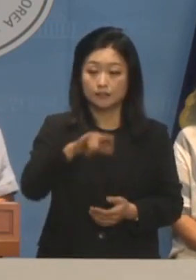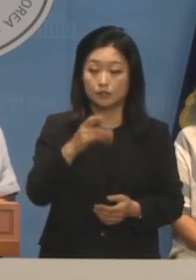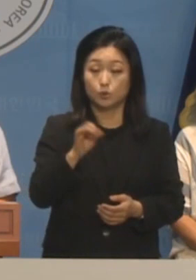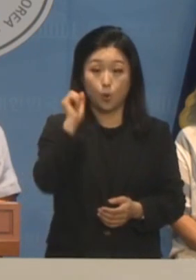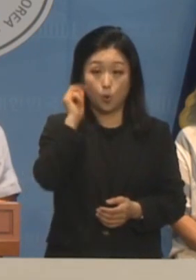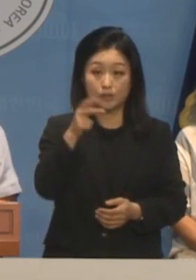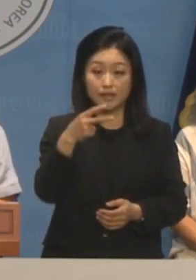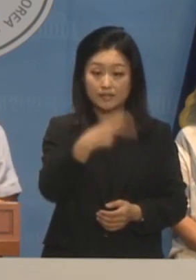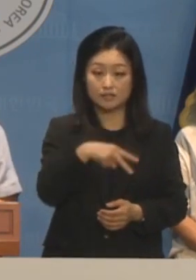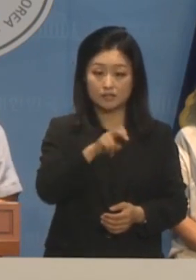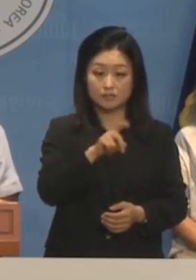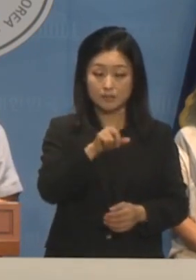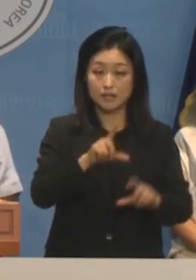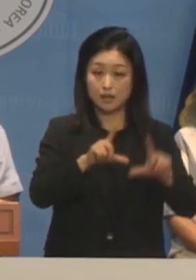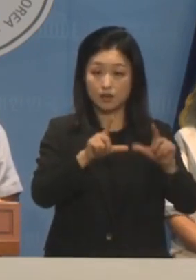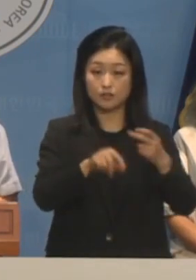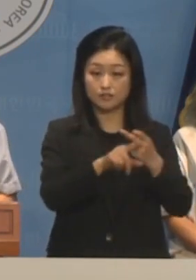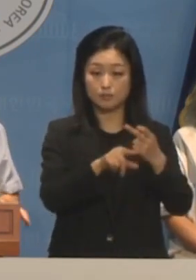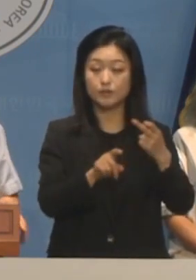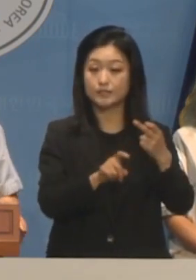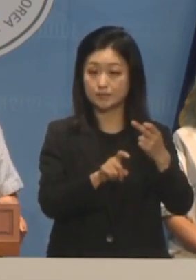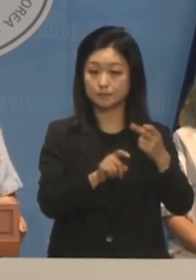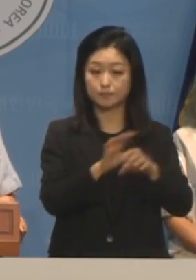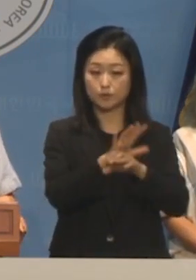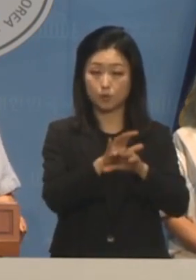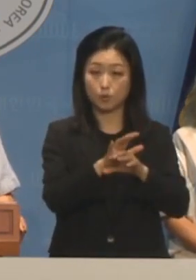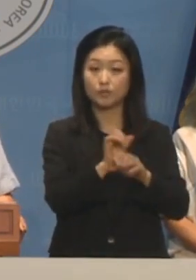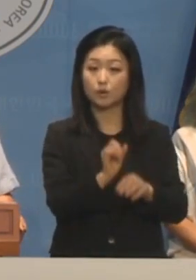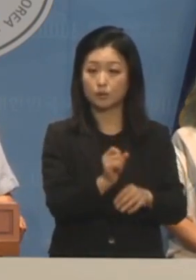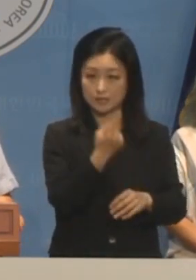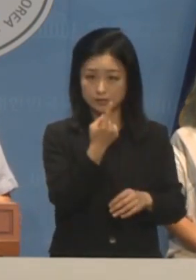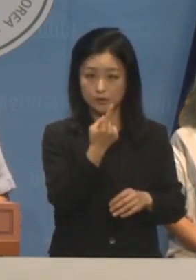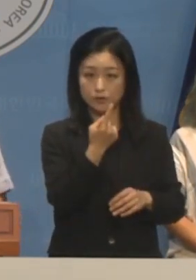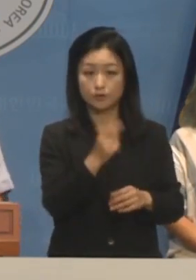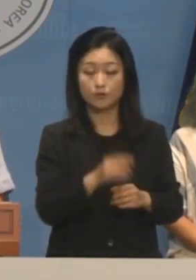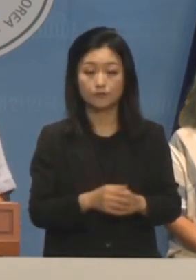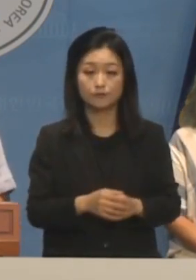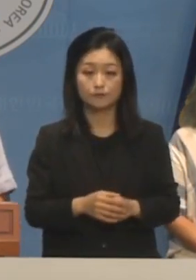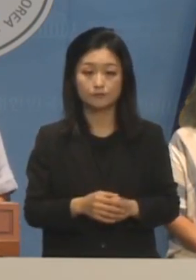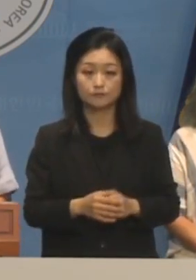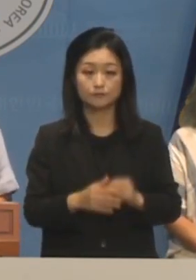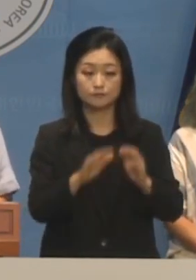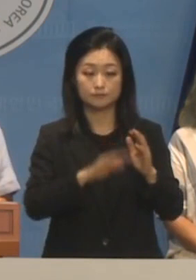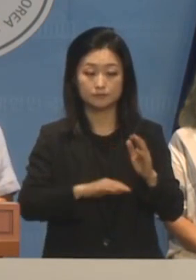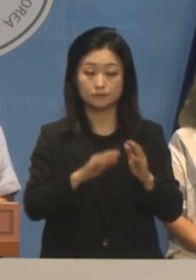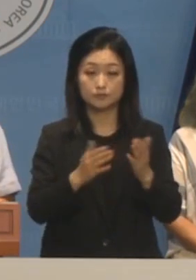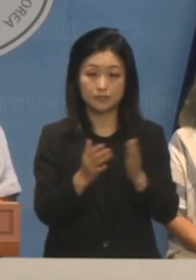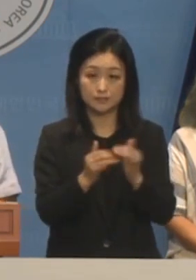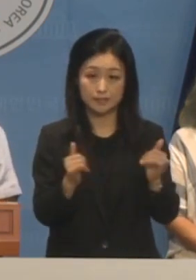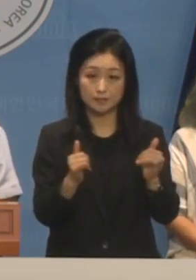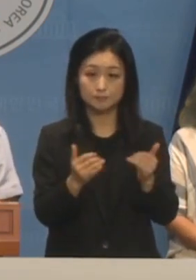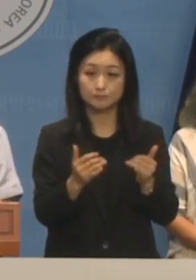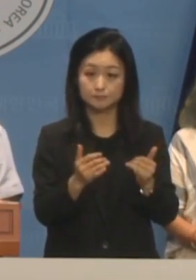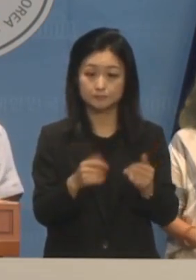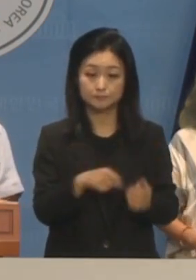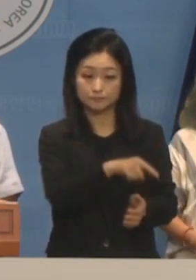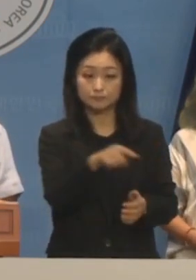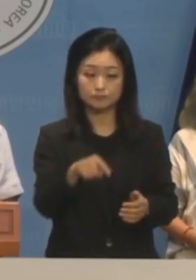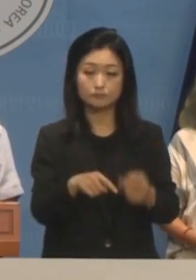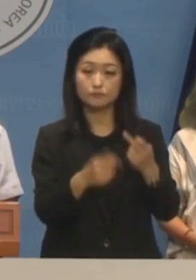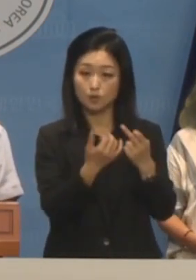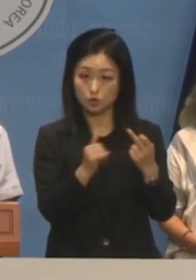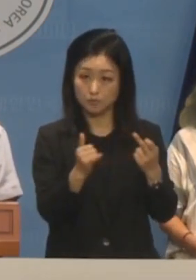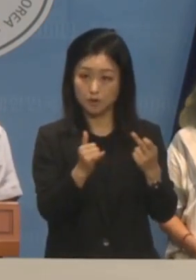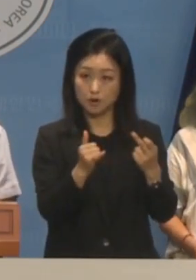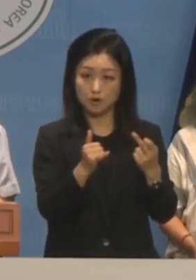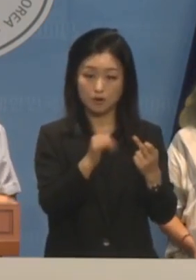세종호텔은 2021년 12월 10일 코로나19를 빌미로 우리 세종호텔 지부 조합은